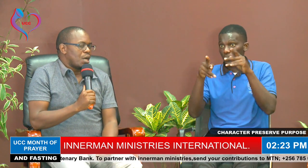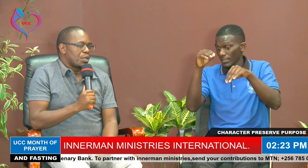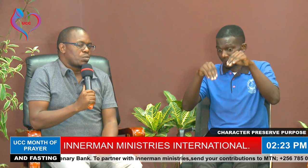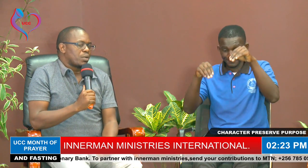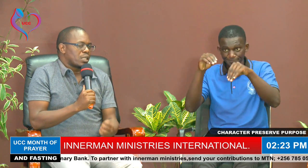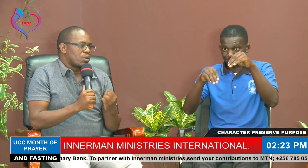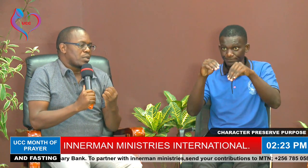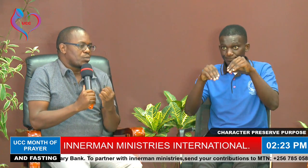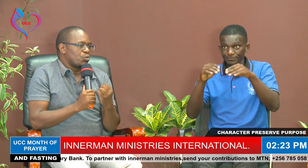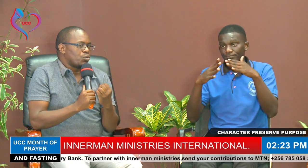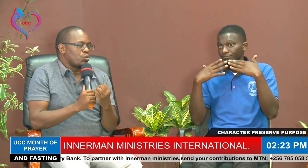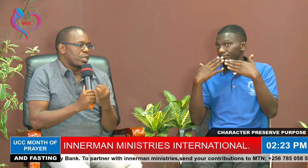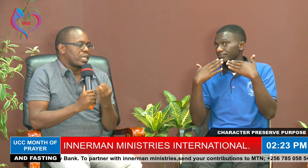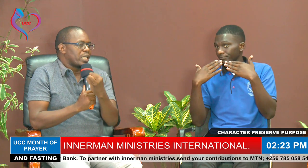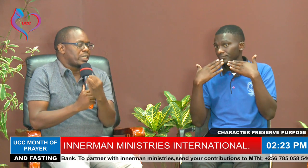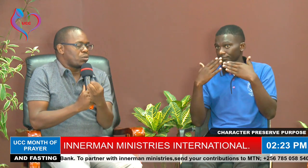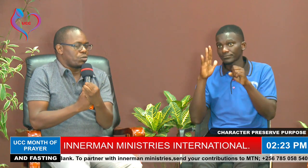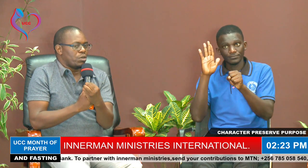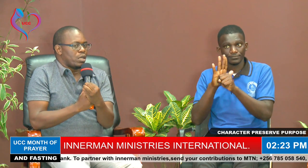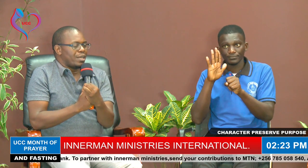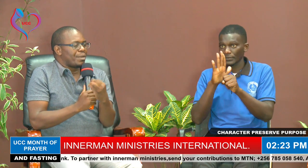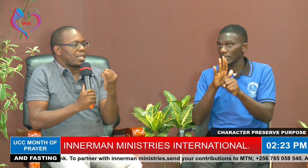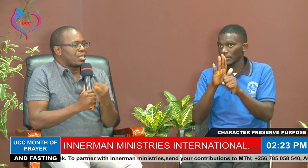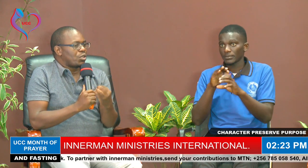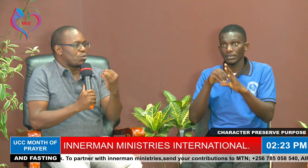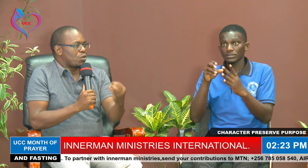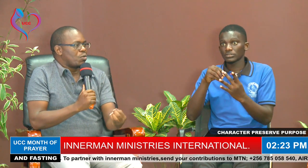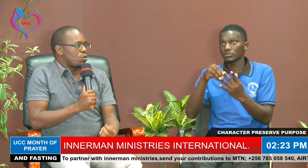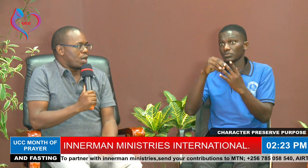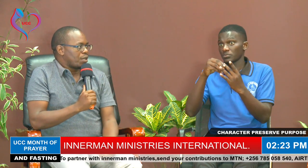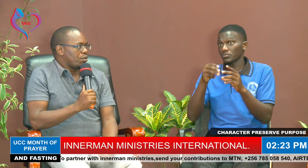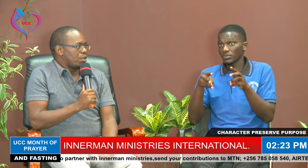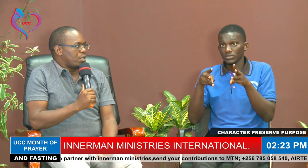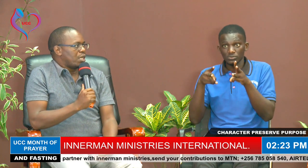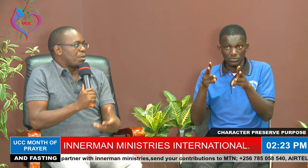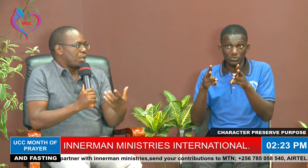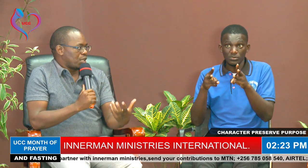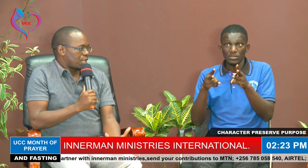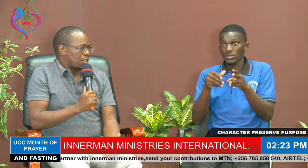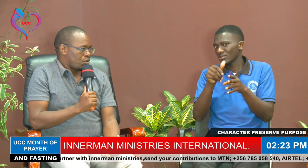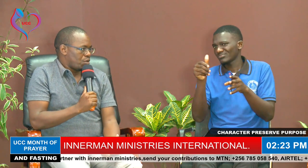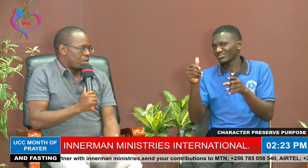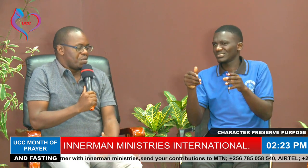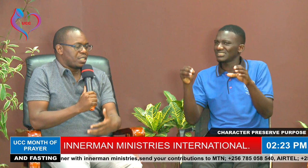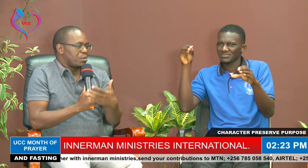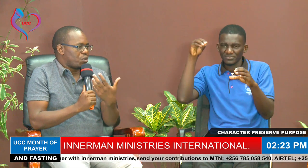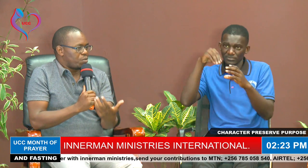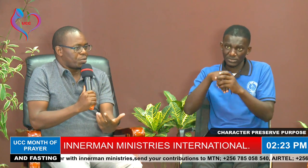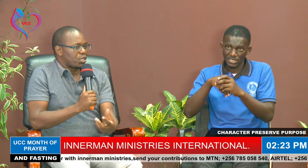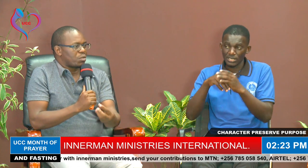mwe tubebaza mu ngeri ey'enjawulo n'abatalina tweyungako mu kuwaayo nammwe mwegatteko. Bingi ebikolebwa bye tutasobola